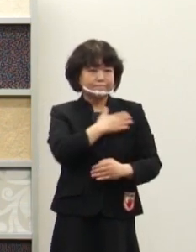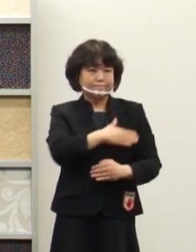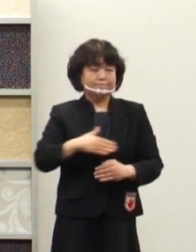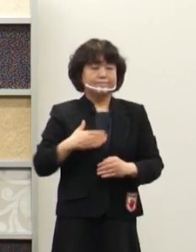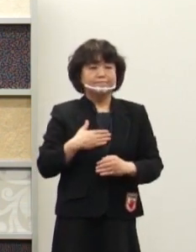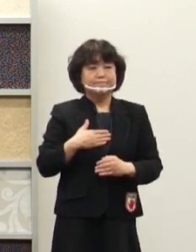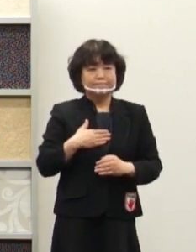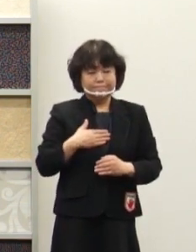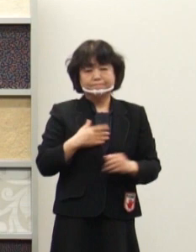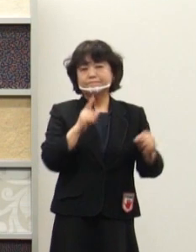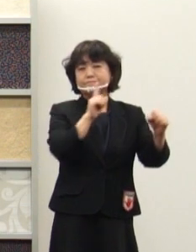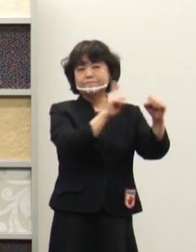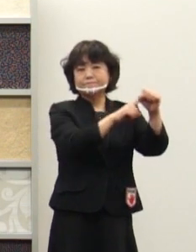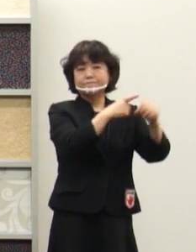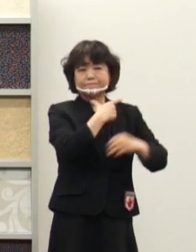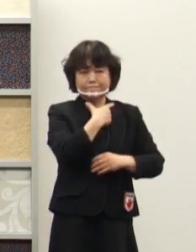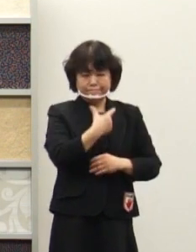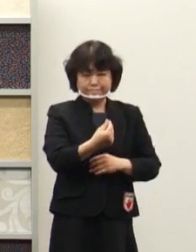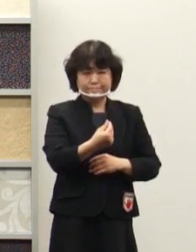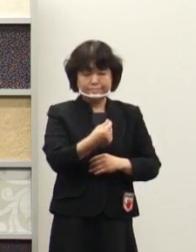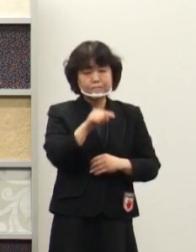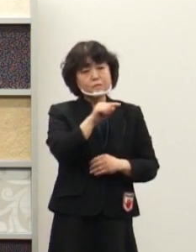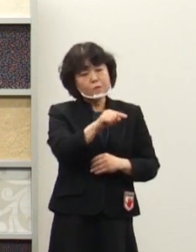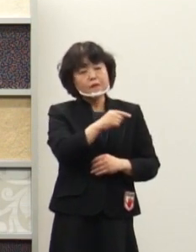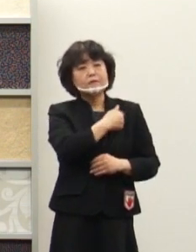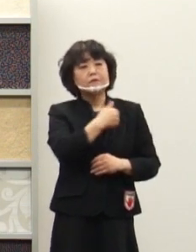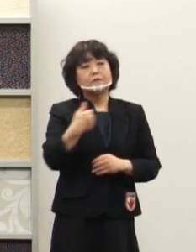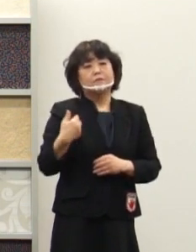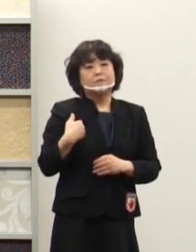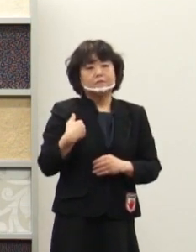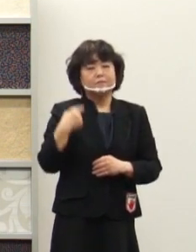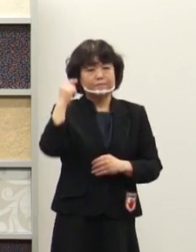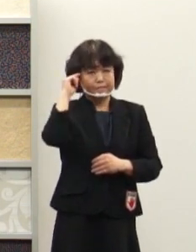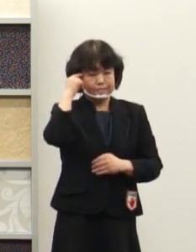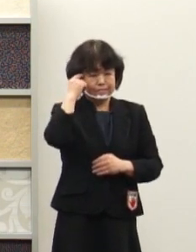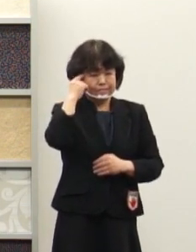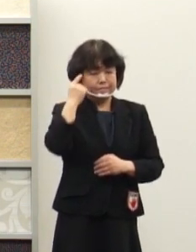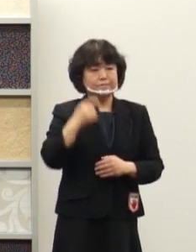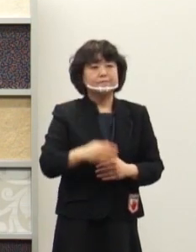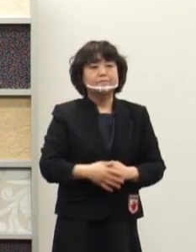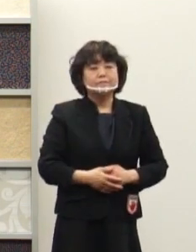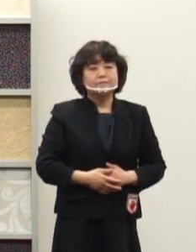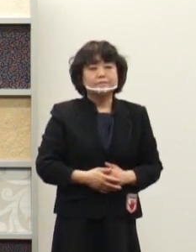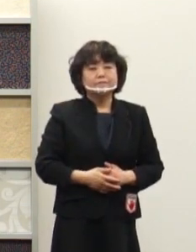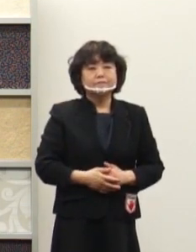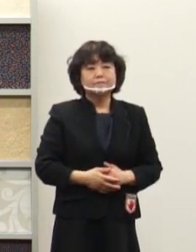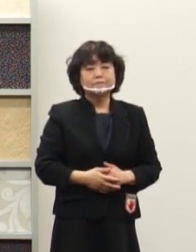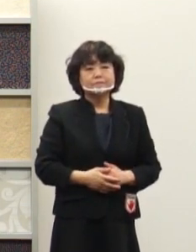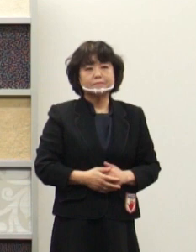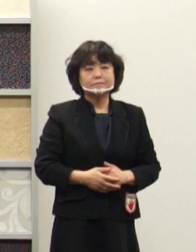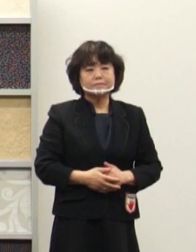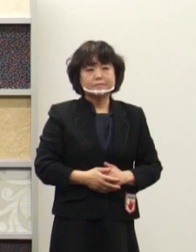らいたい、獲得していくことができようと、考えております。